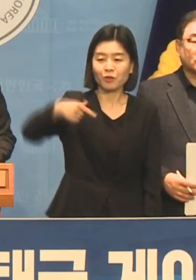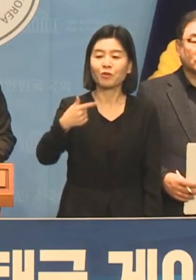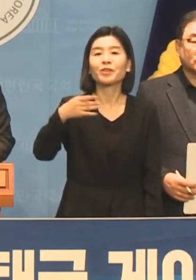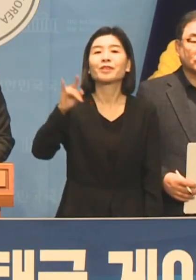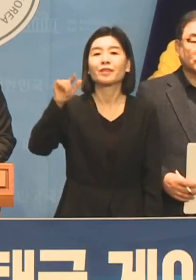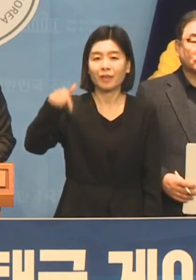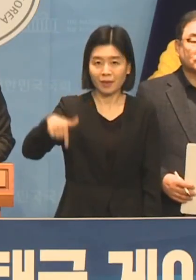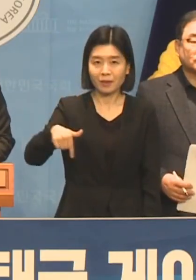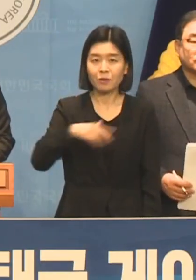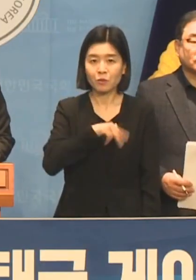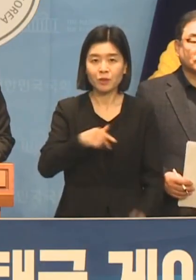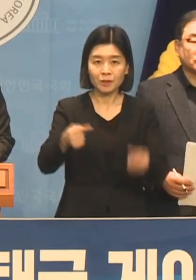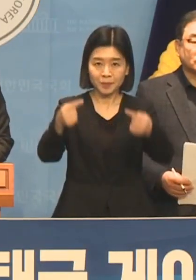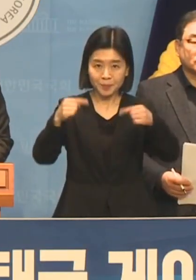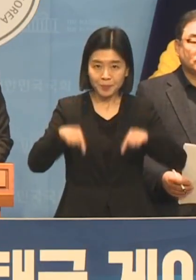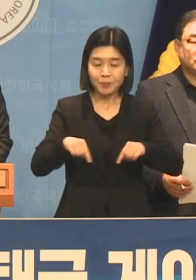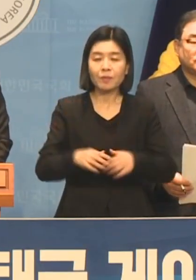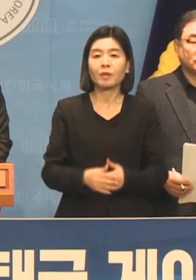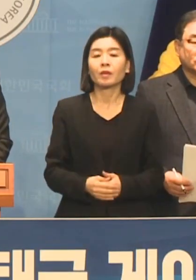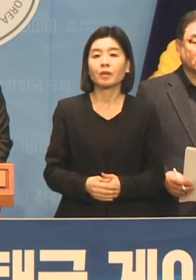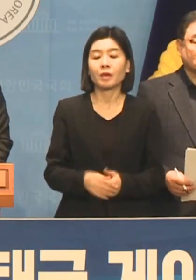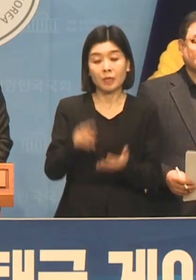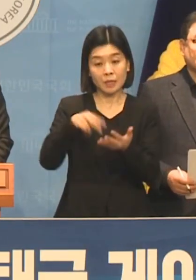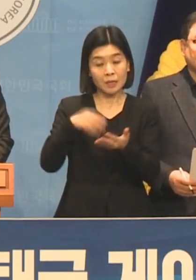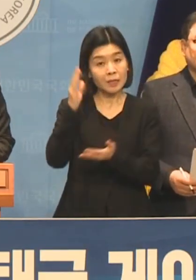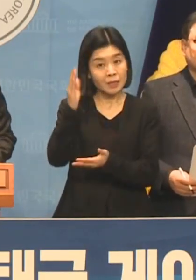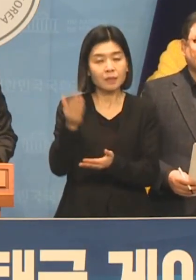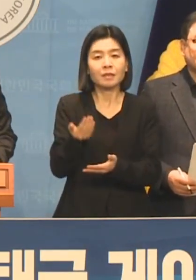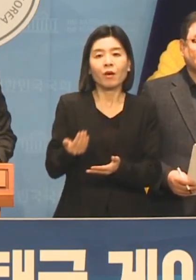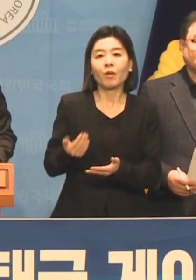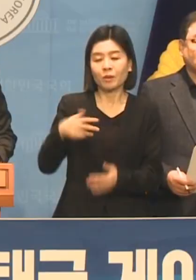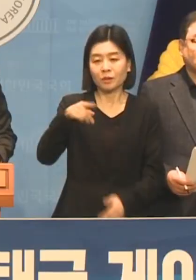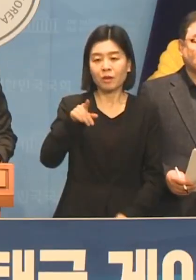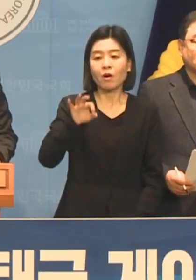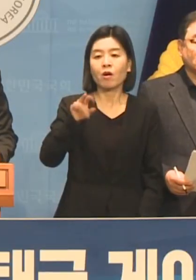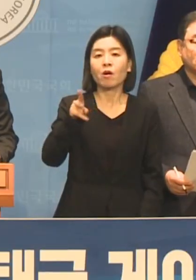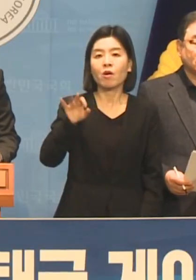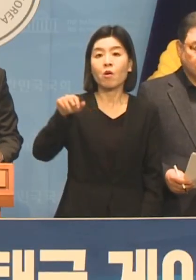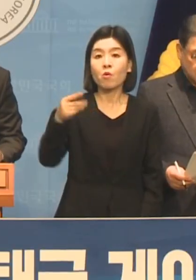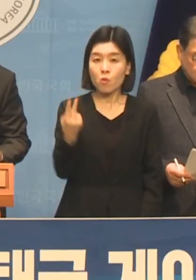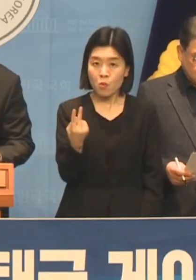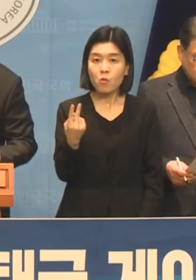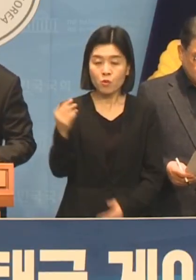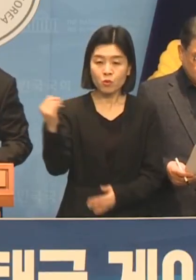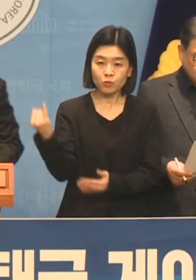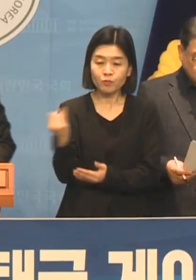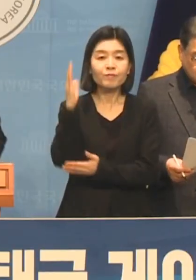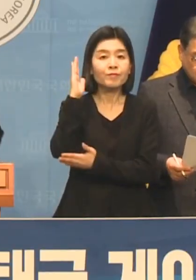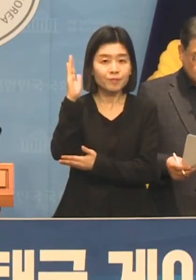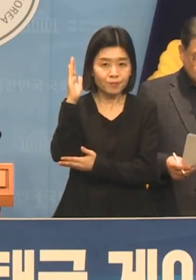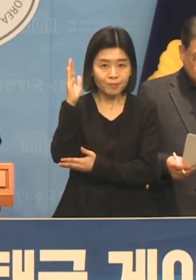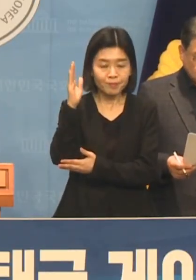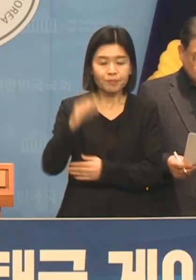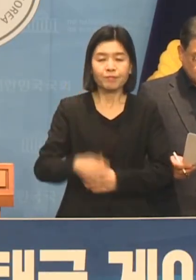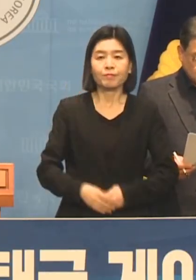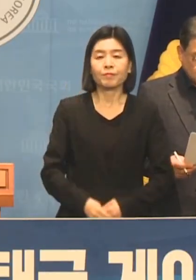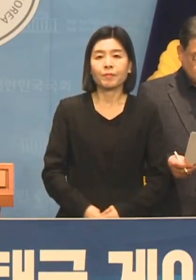죄송합니다. 네, 기자회견문 낭독 전에 서영교 단장님의 모두 발언 듣고 시작하도록 하겠습니다.